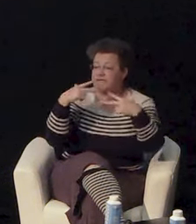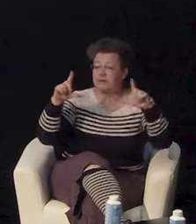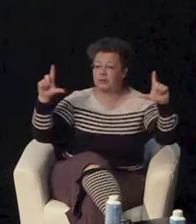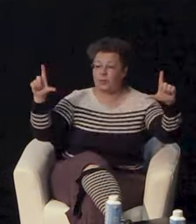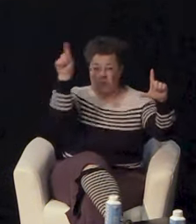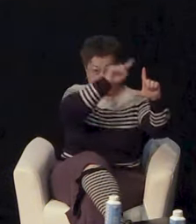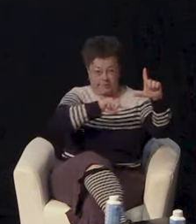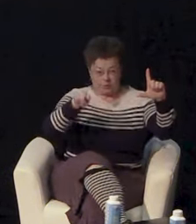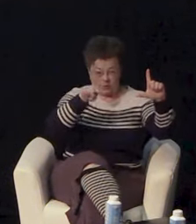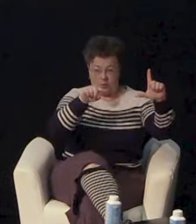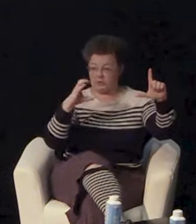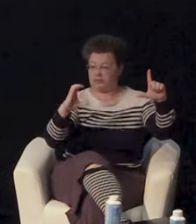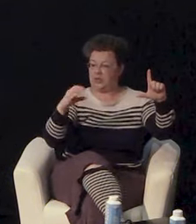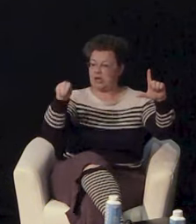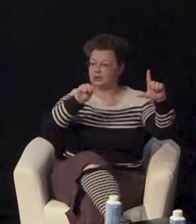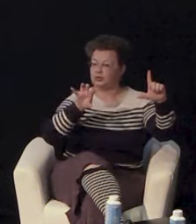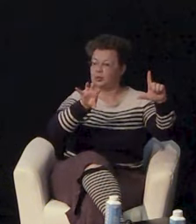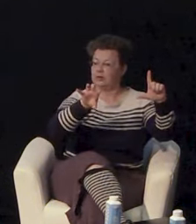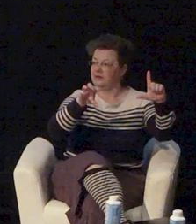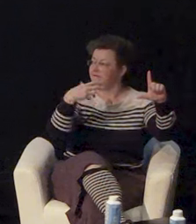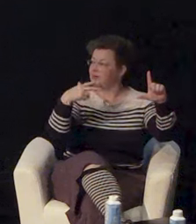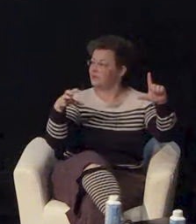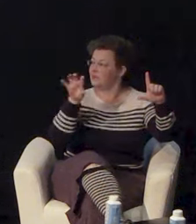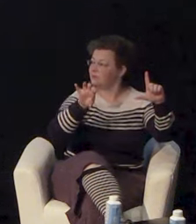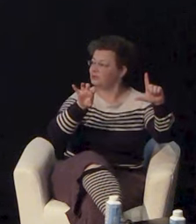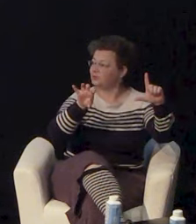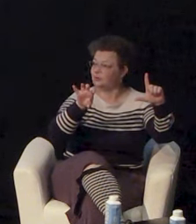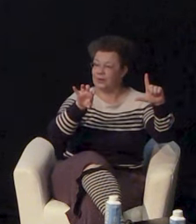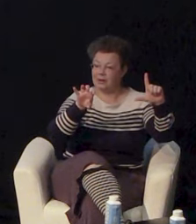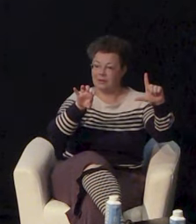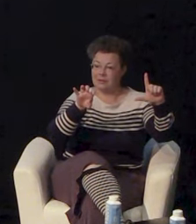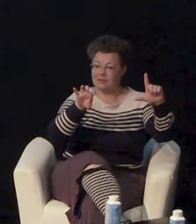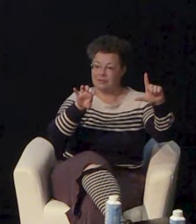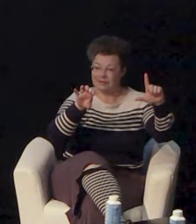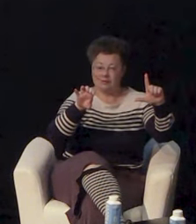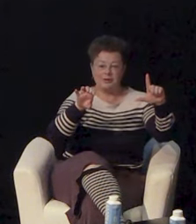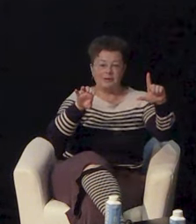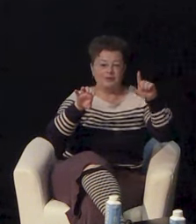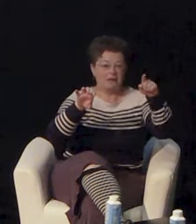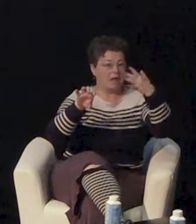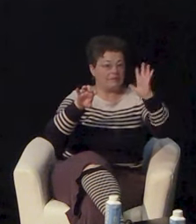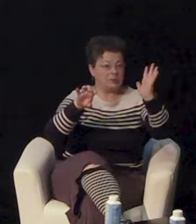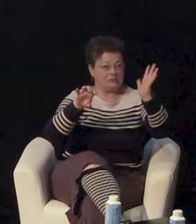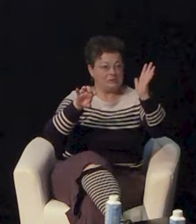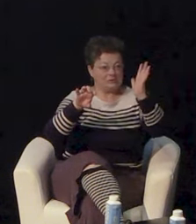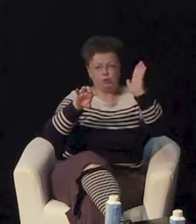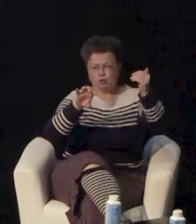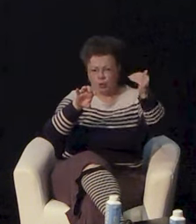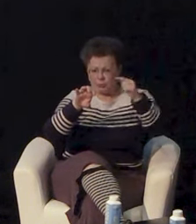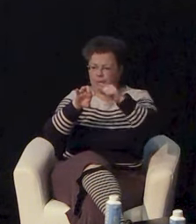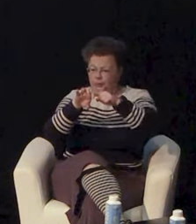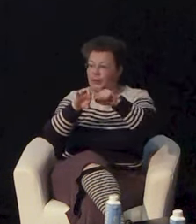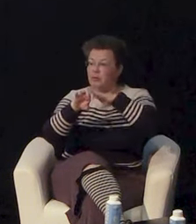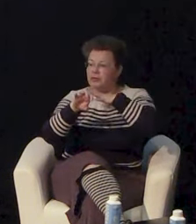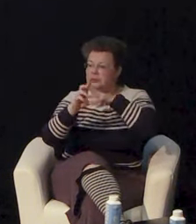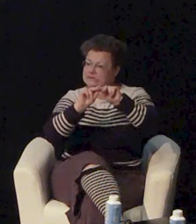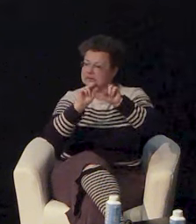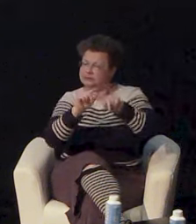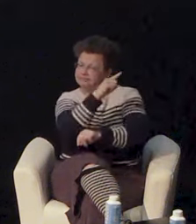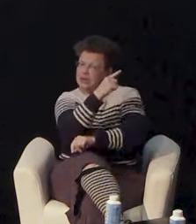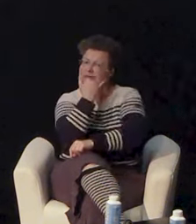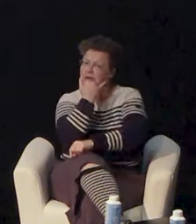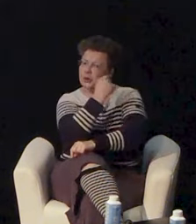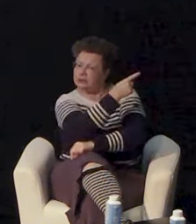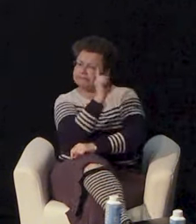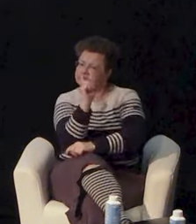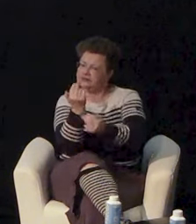justement... Quand les étudiants rendent une langue des signes, ça rajoute une espèce d'onglet où on peut cliquer